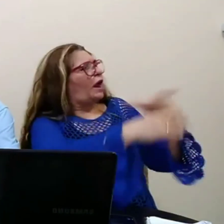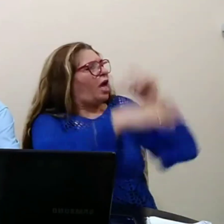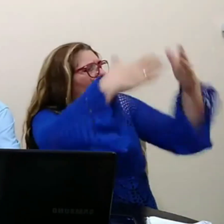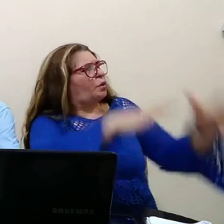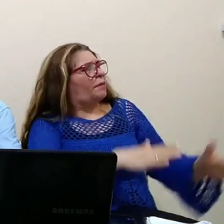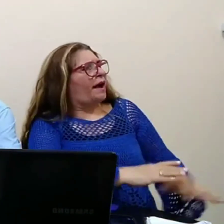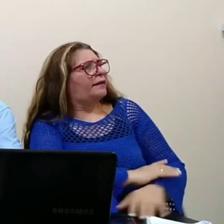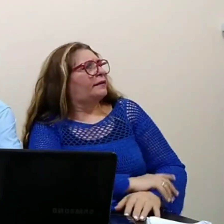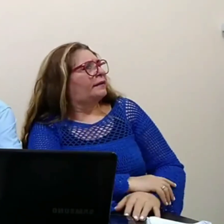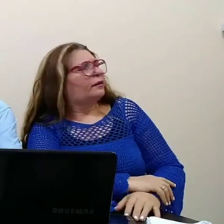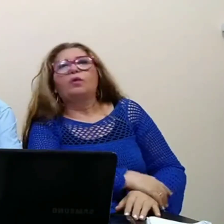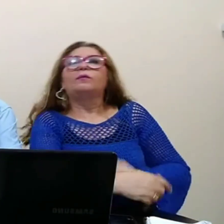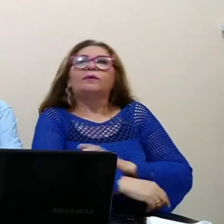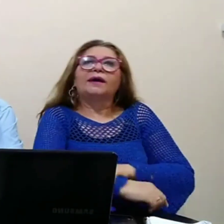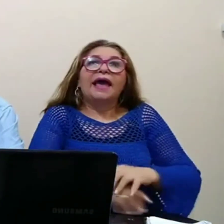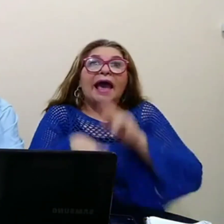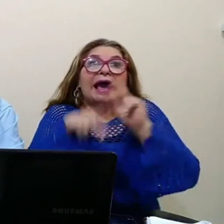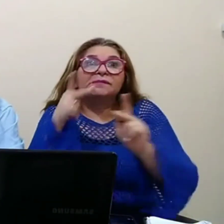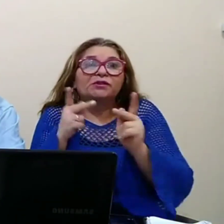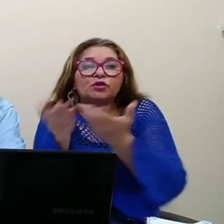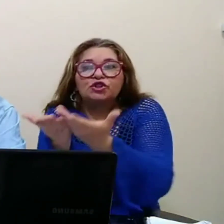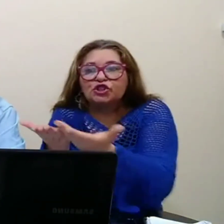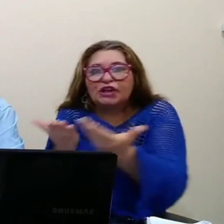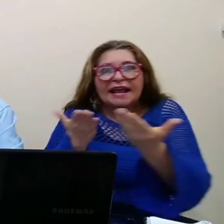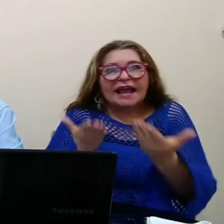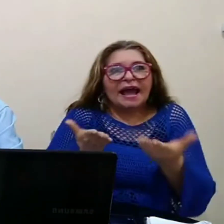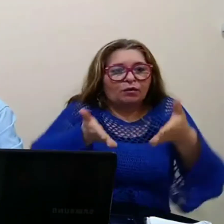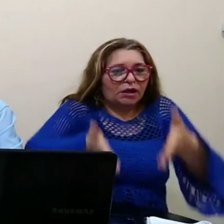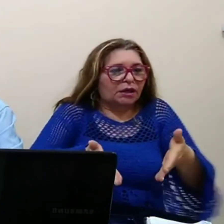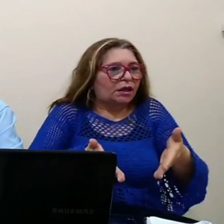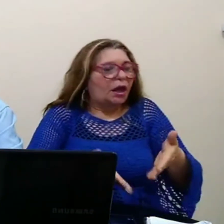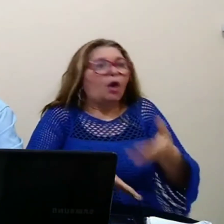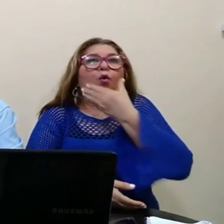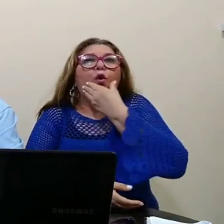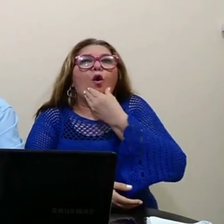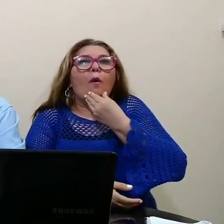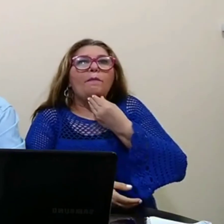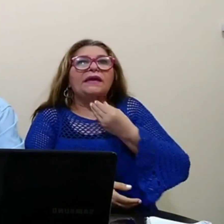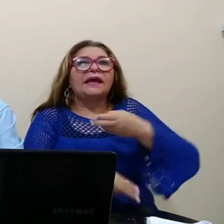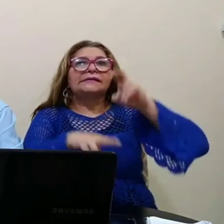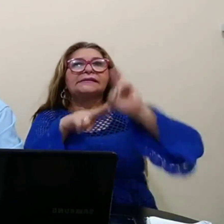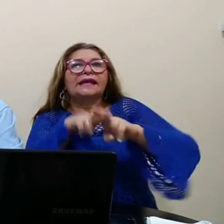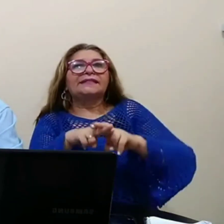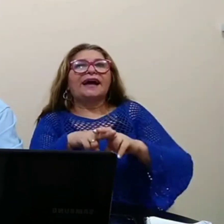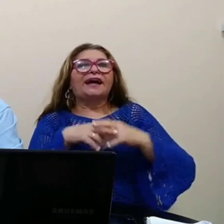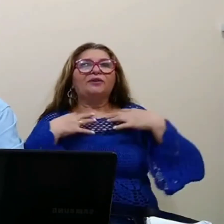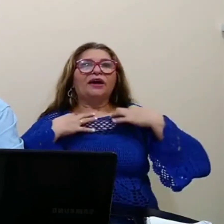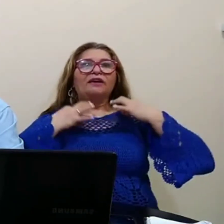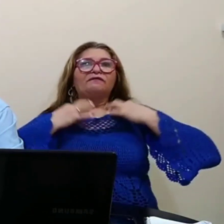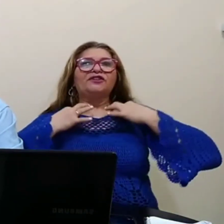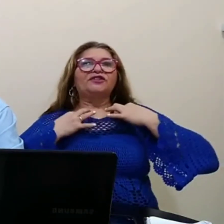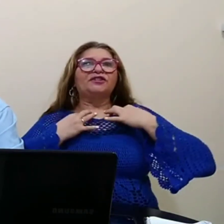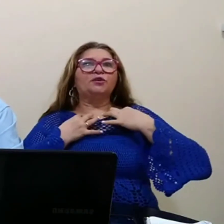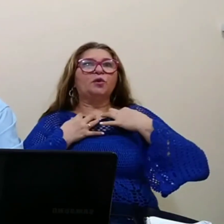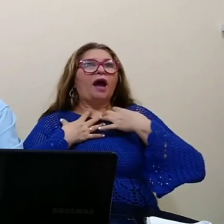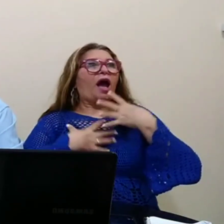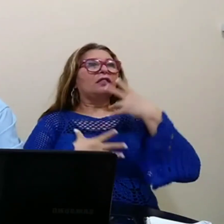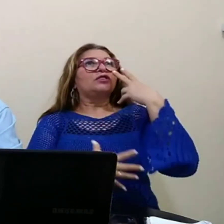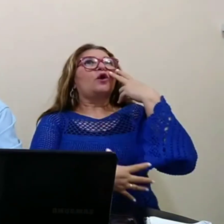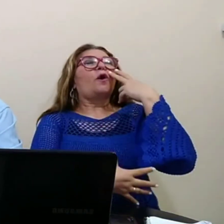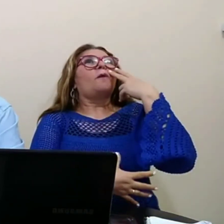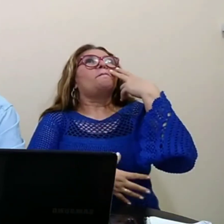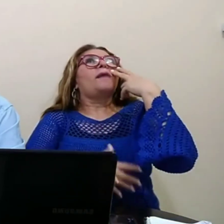o endemoniado, o que tivera a legião, assentado, vestido em perfeito